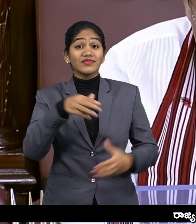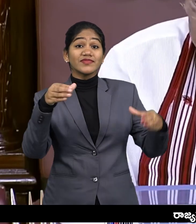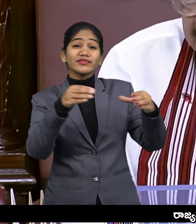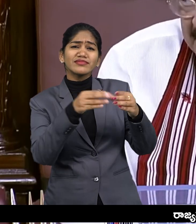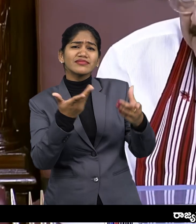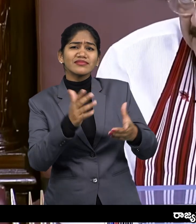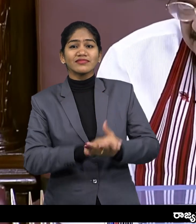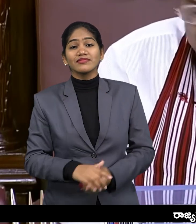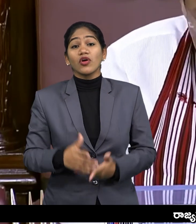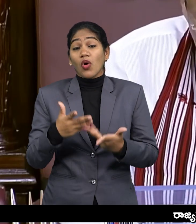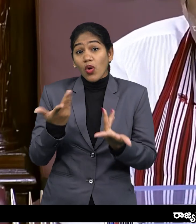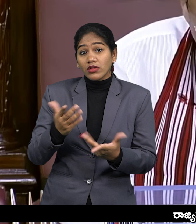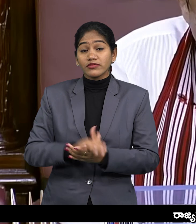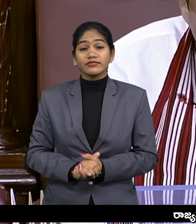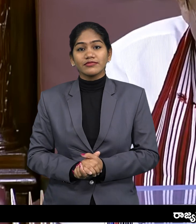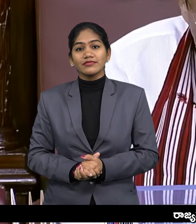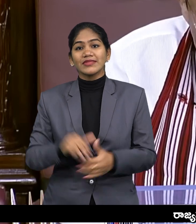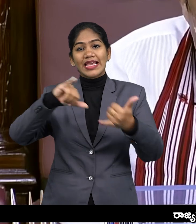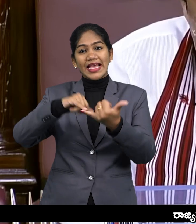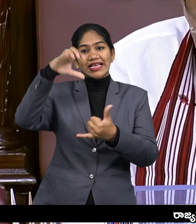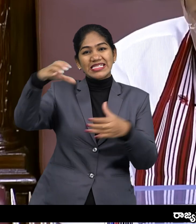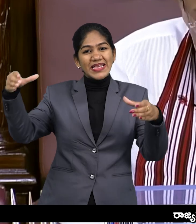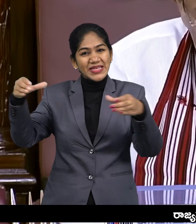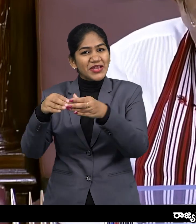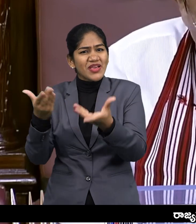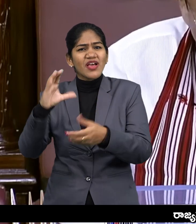రాజ్యసభ లేదా కౌన్సిల్ ఆఫ్ స్టేట్.